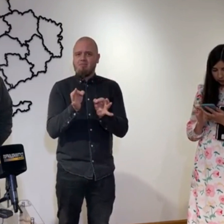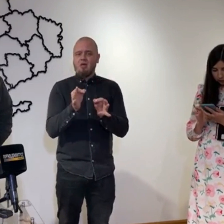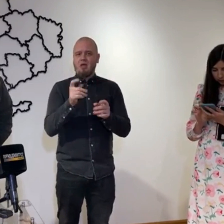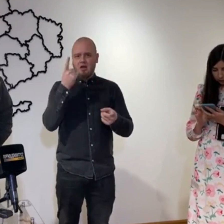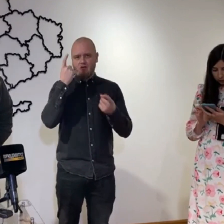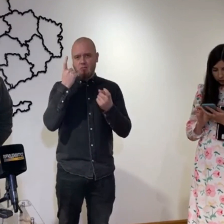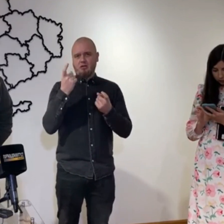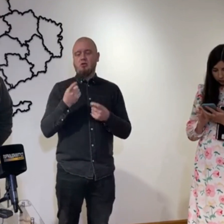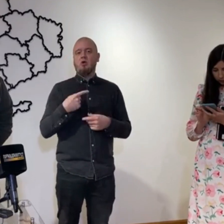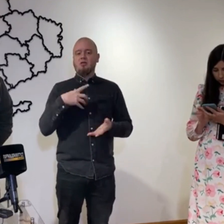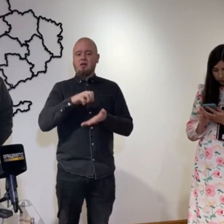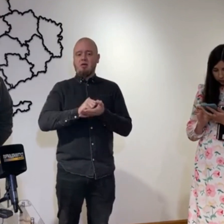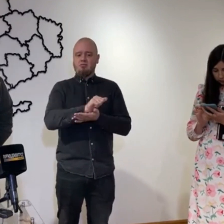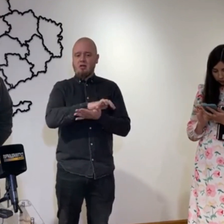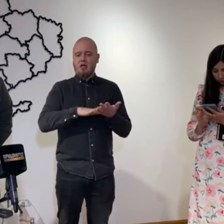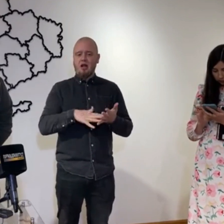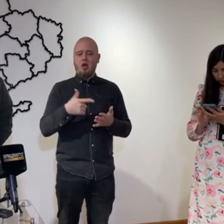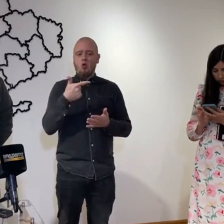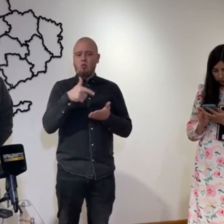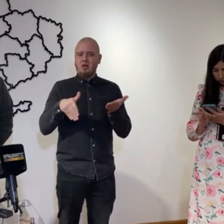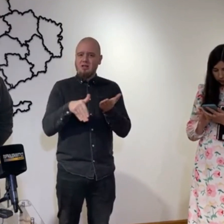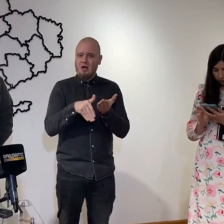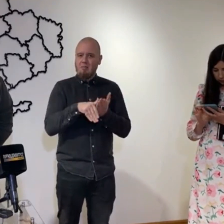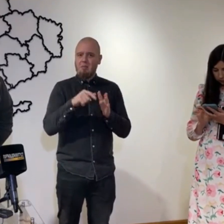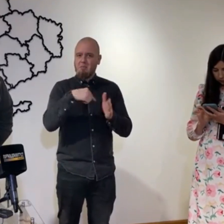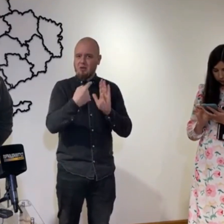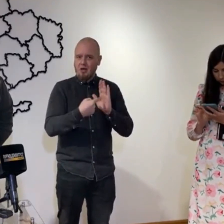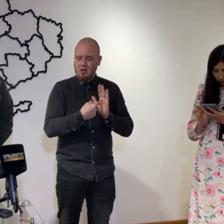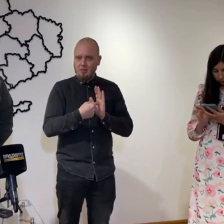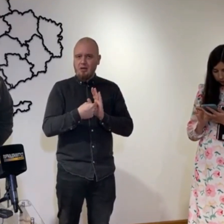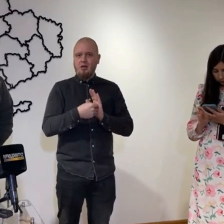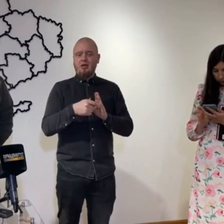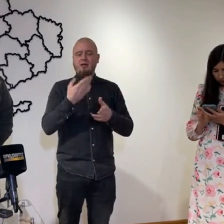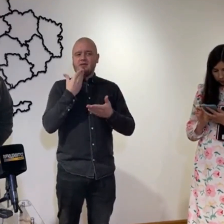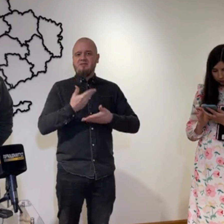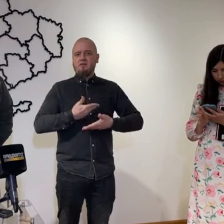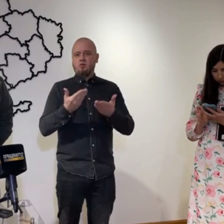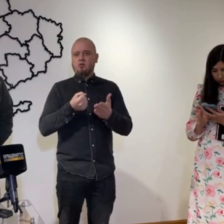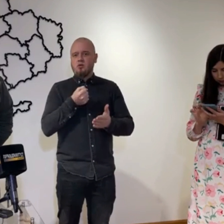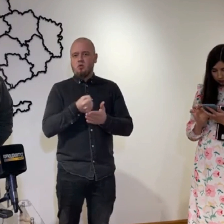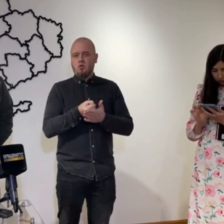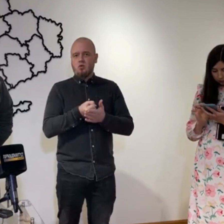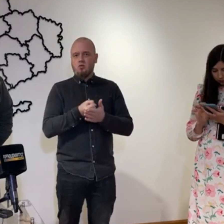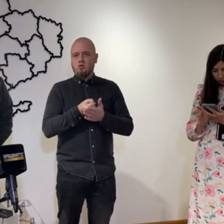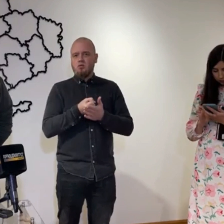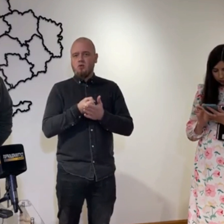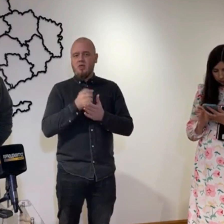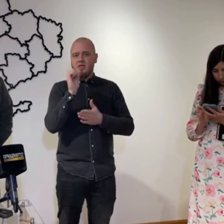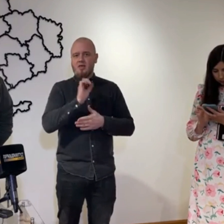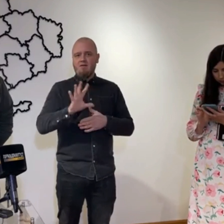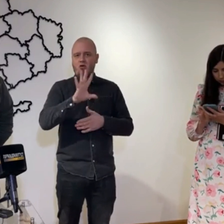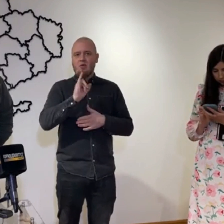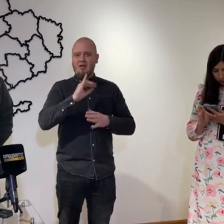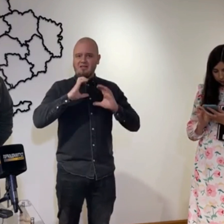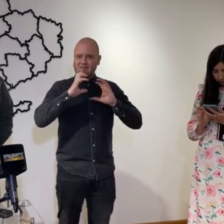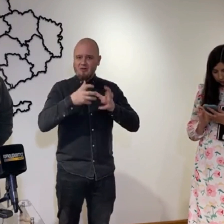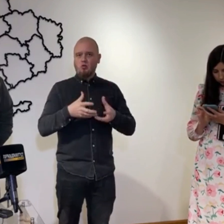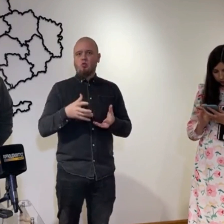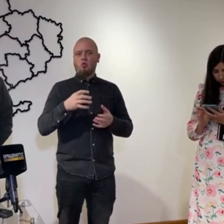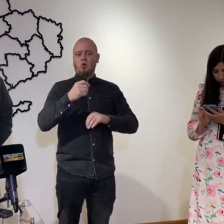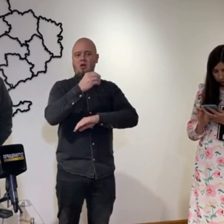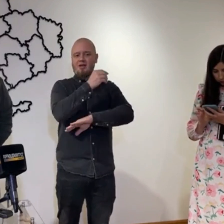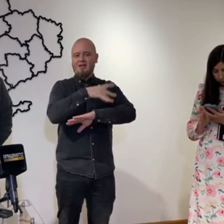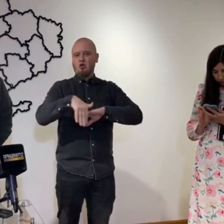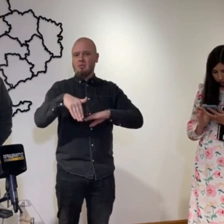інформацію. Займаємося надалі гуманітарними питаннями, звернулися до Європи і світу,